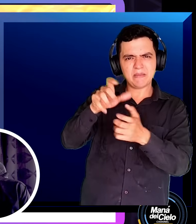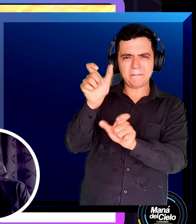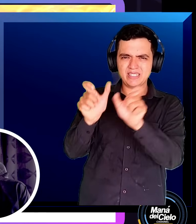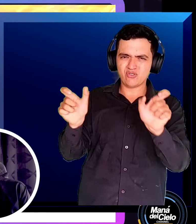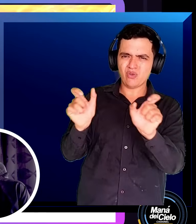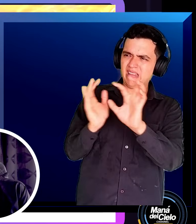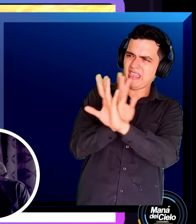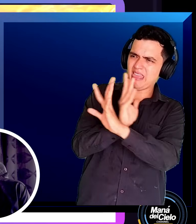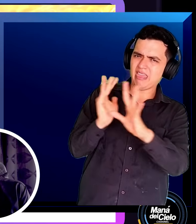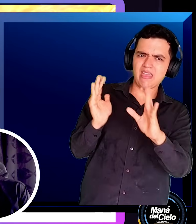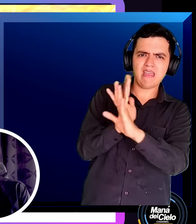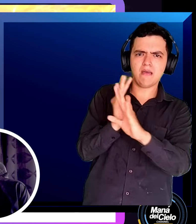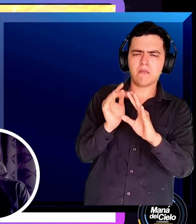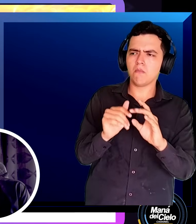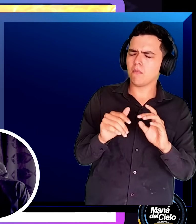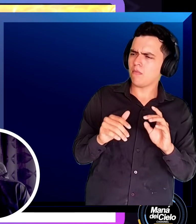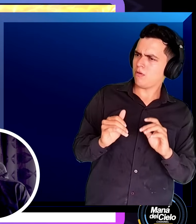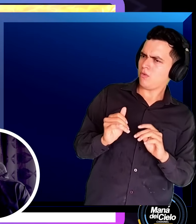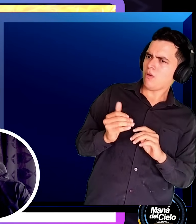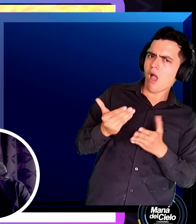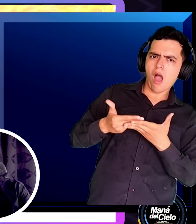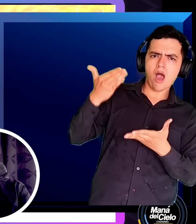por todas las generaciones.